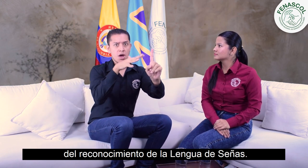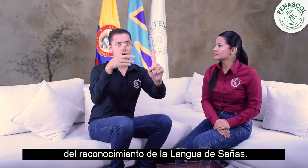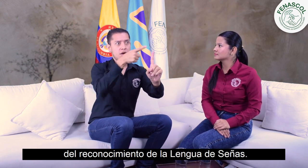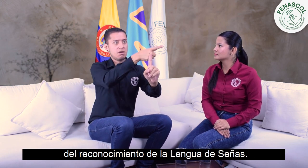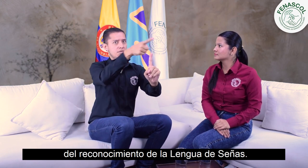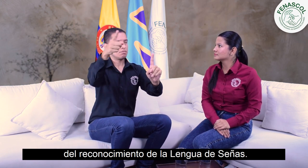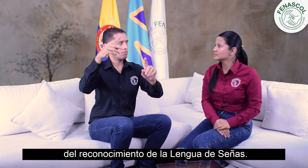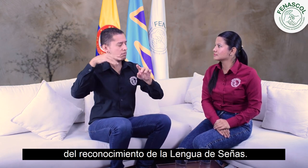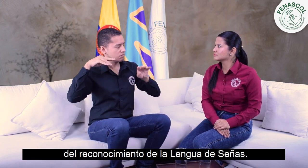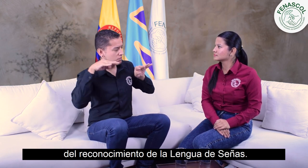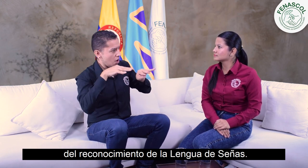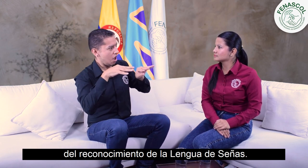señas.